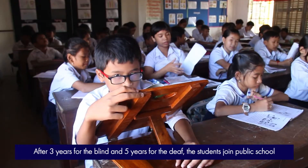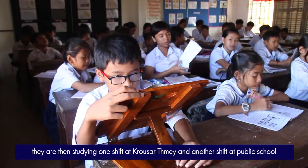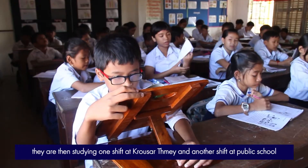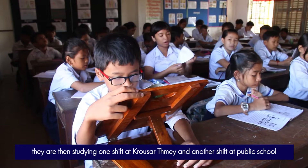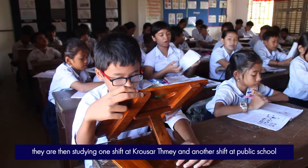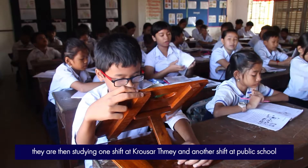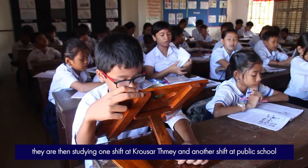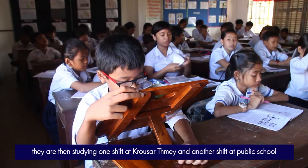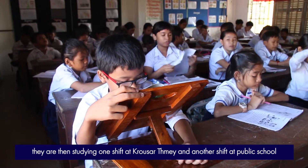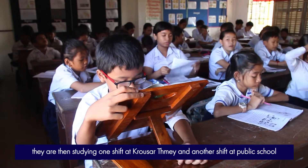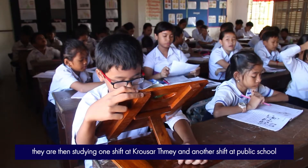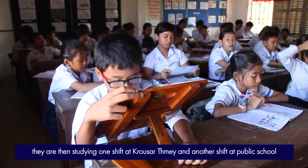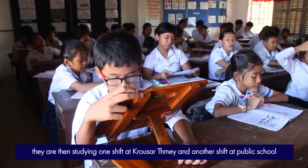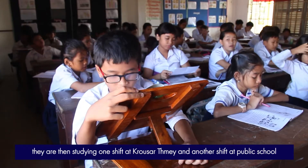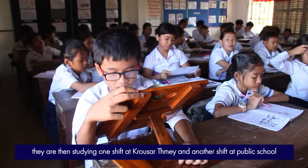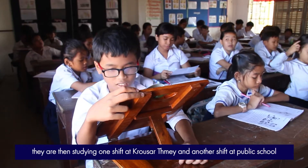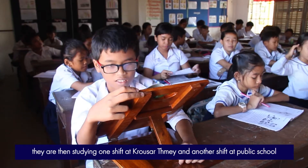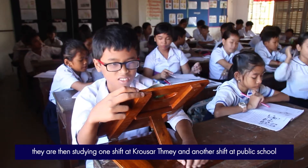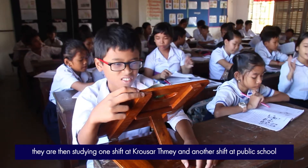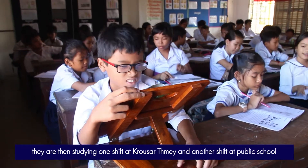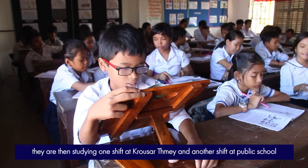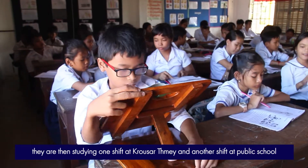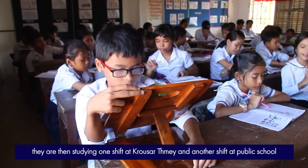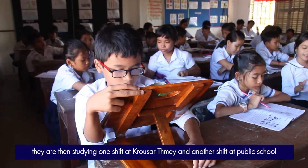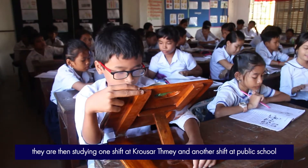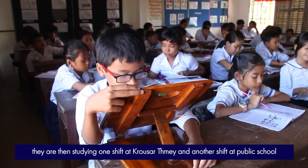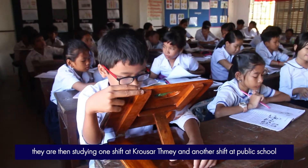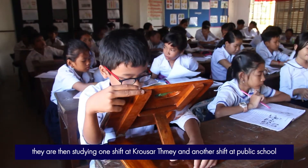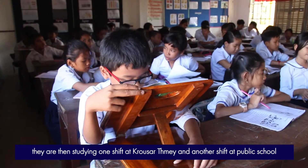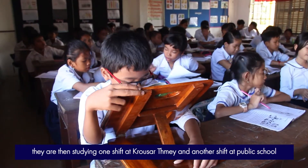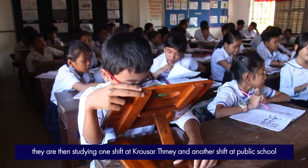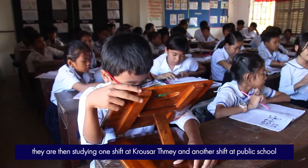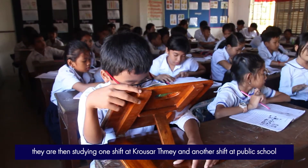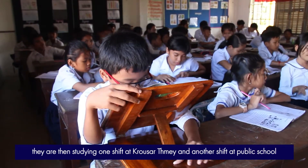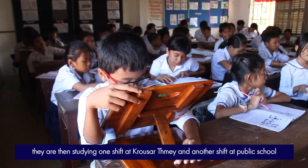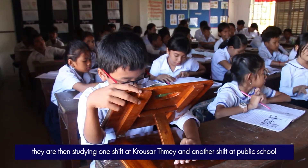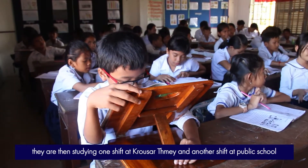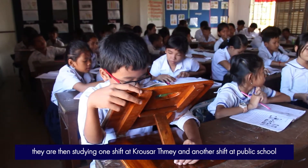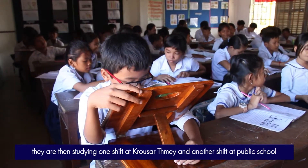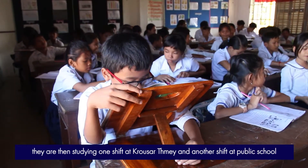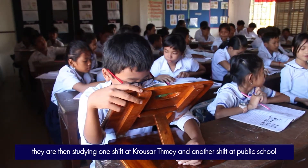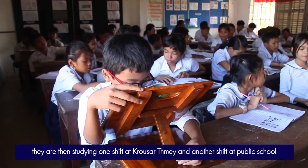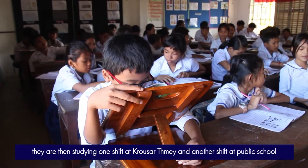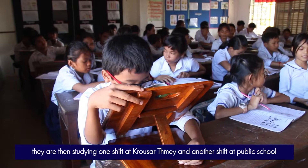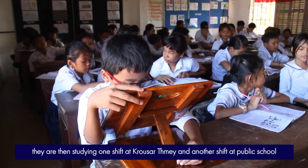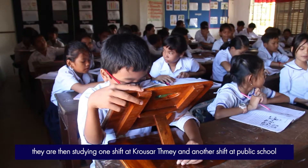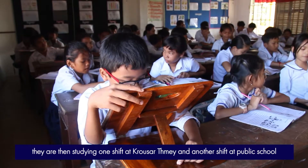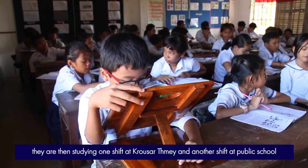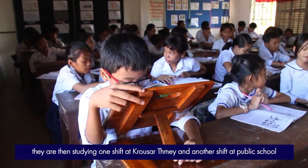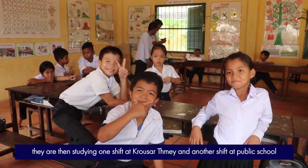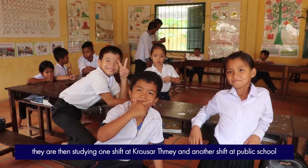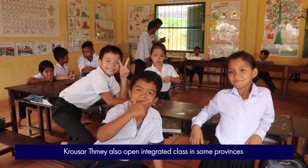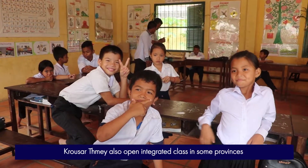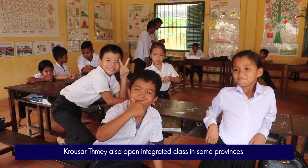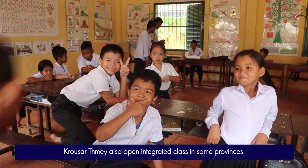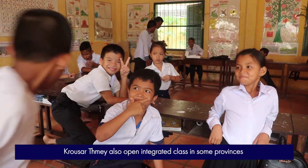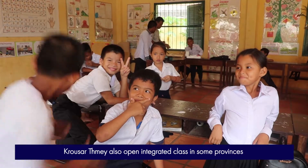ត្រូវបញ្ជូនទៅសាលារដ្ឋមួយពេលហើយមួយពេលទៀតនៅរៀននៅសាលាអង្គការគ្រូសាស្ត្រថ្មីអង្គការ